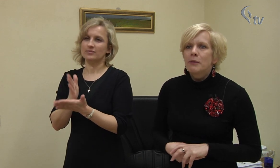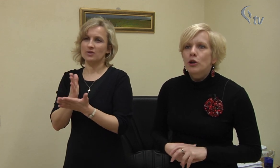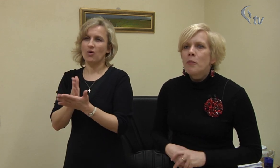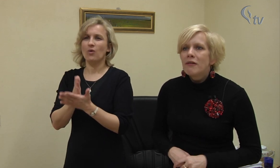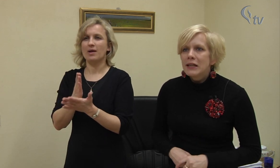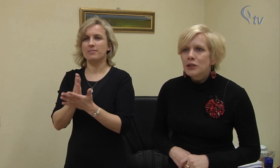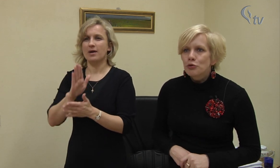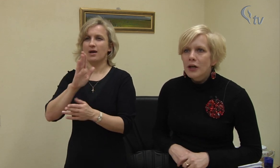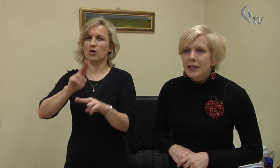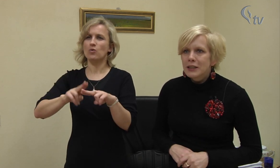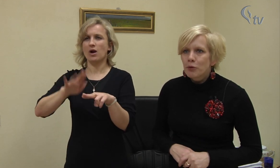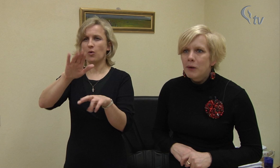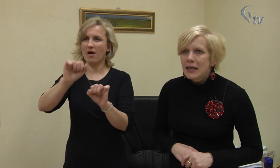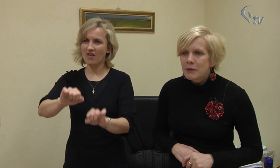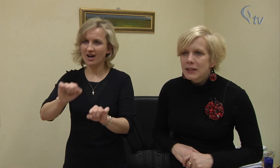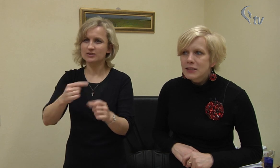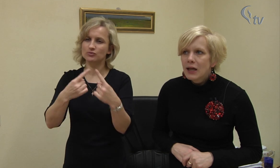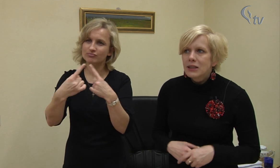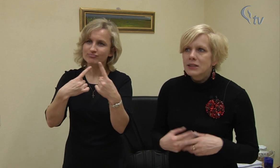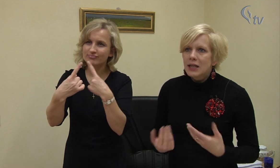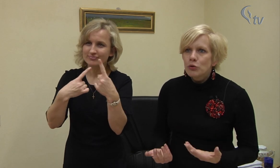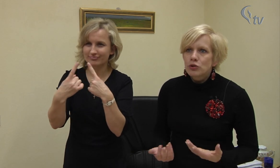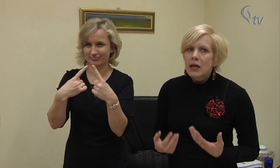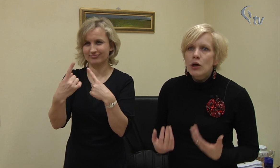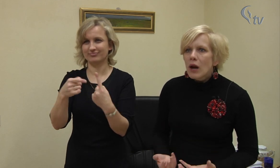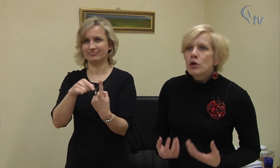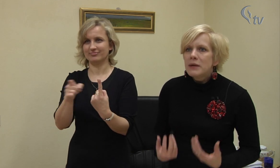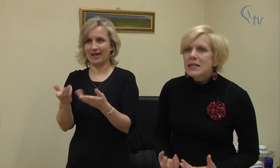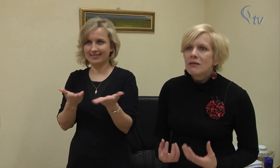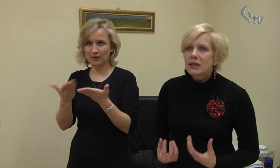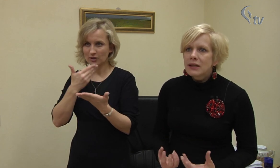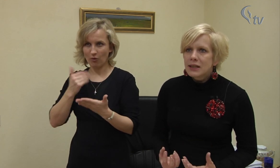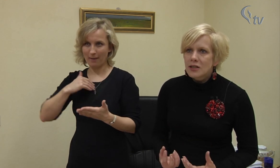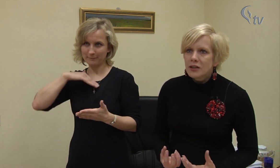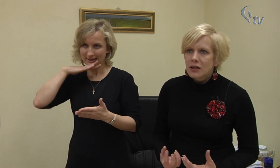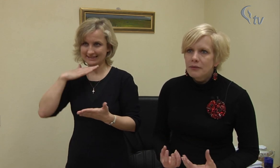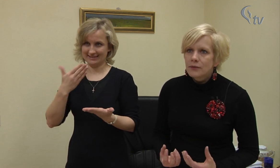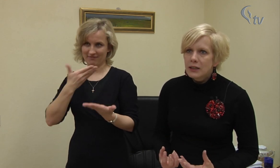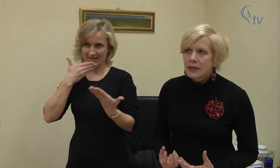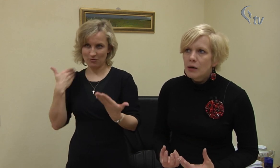suuremate omavalitsustega nendest probleemidest, sest teenus ei ole ju piisavalt kätte saada kõikidele